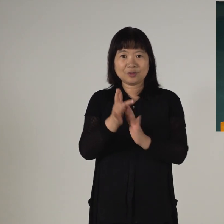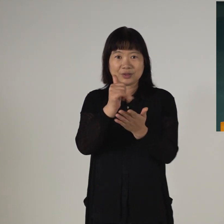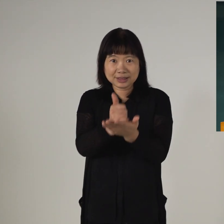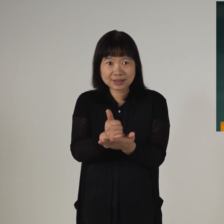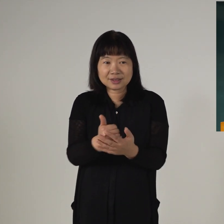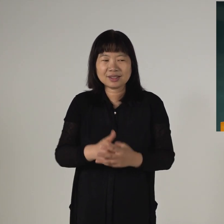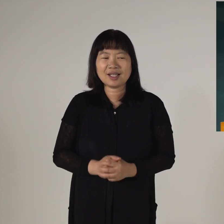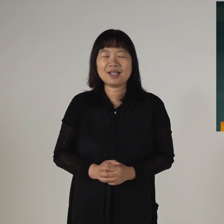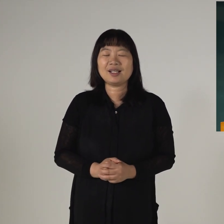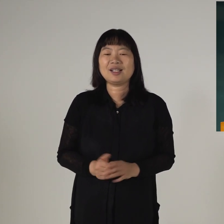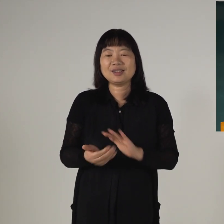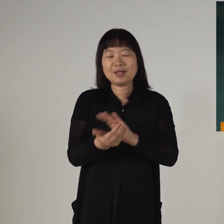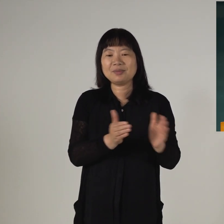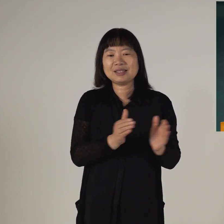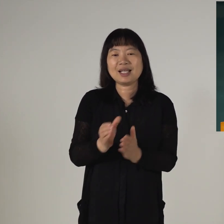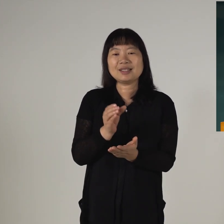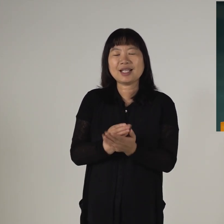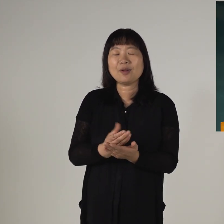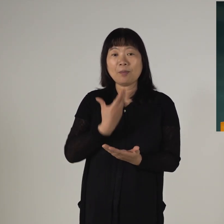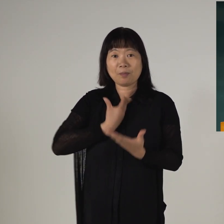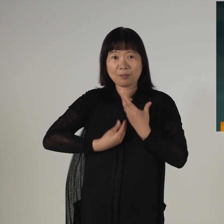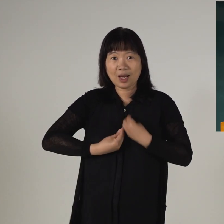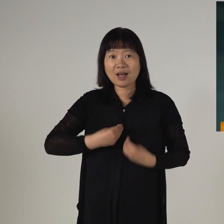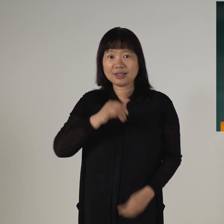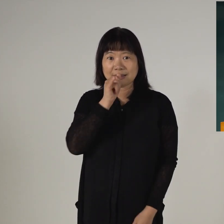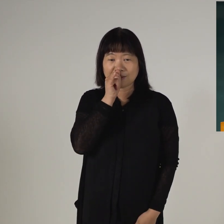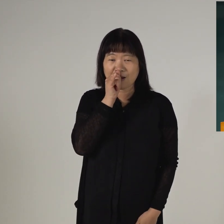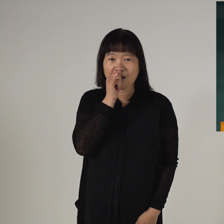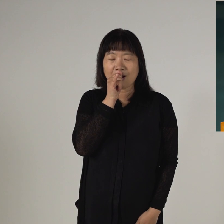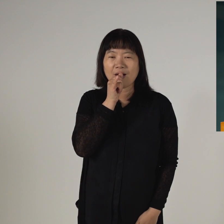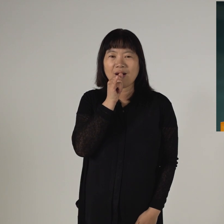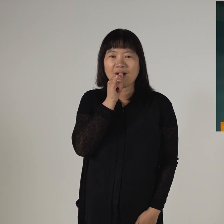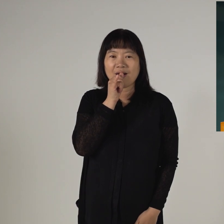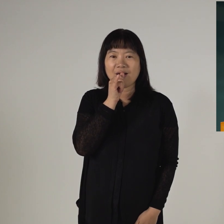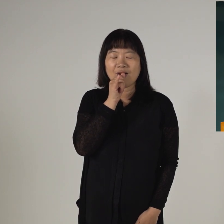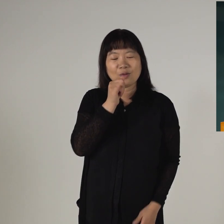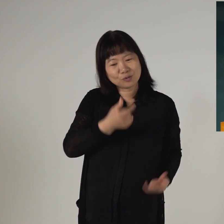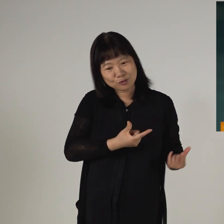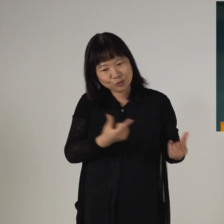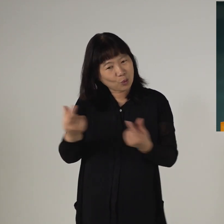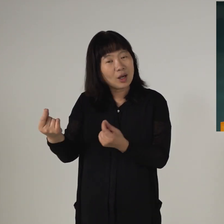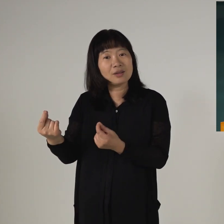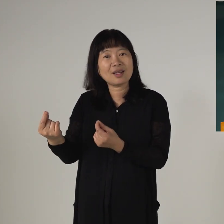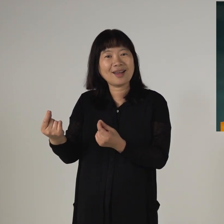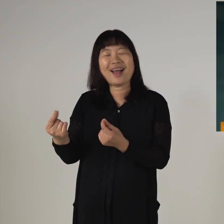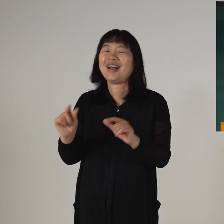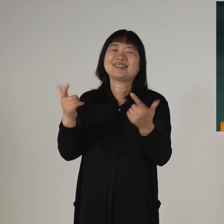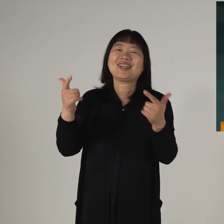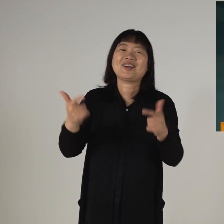예수님의 예비된 잔을 마시는 것은 다 획일적으로 똑같지 않아요.